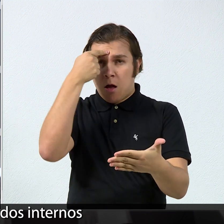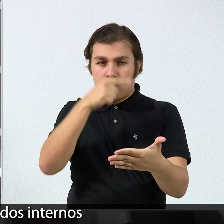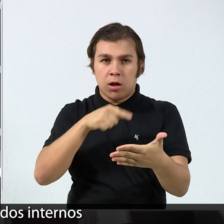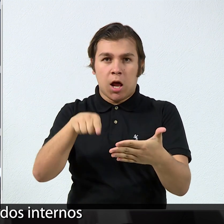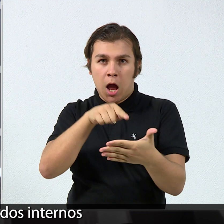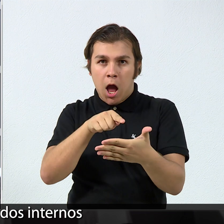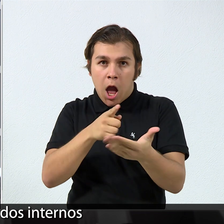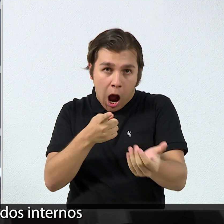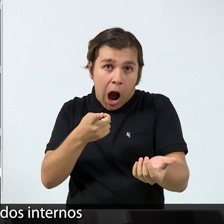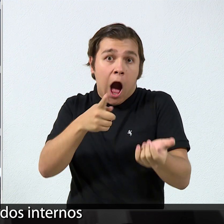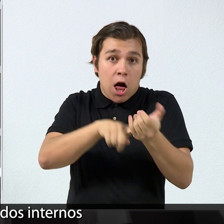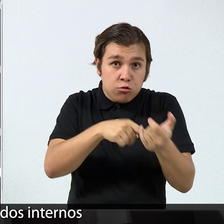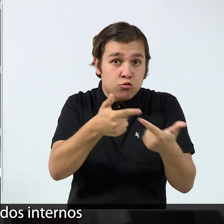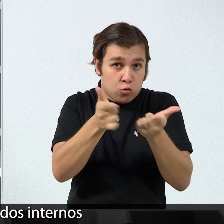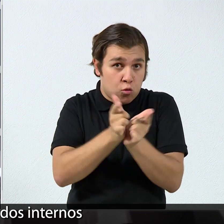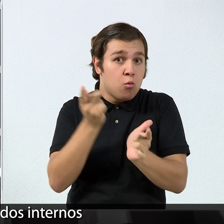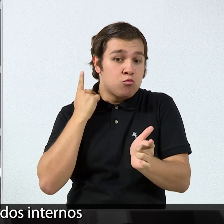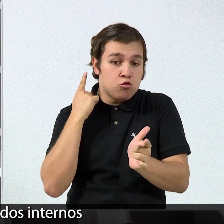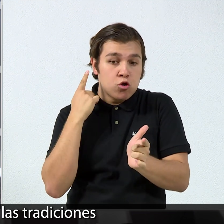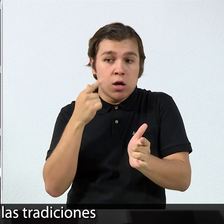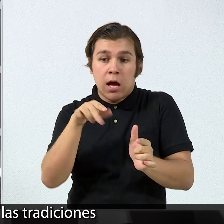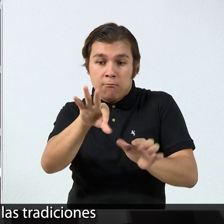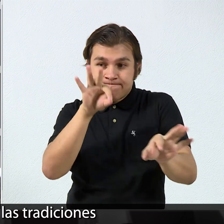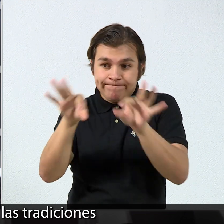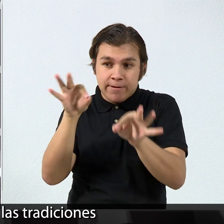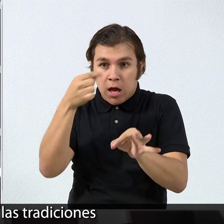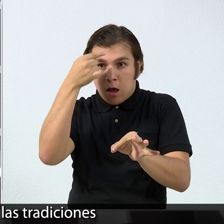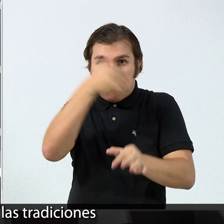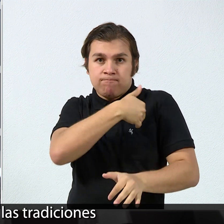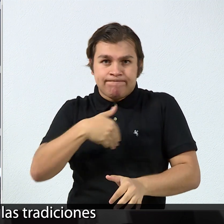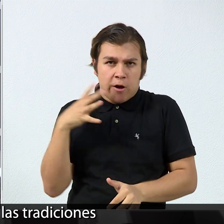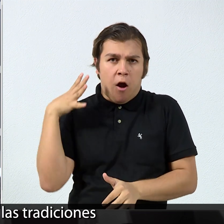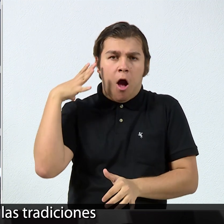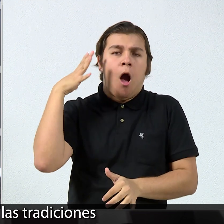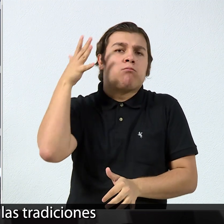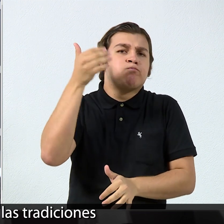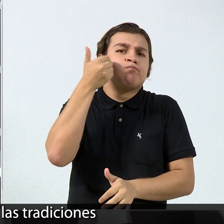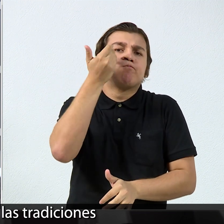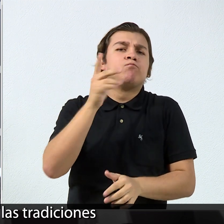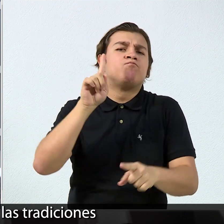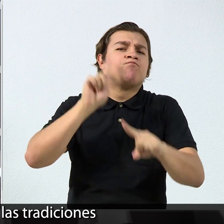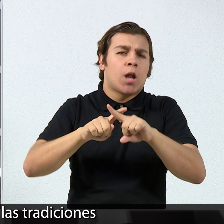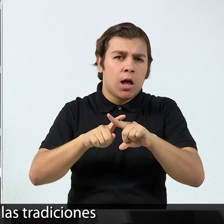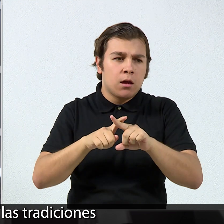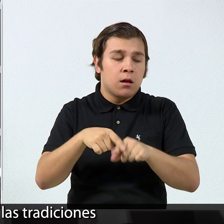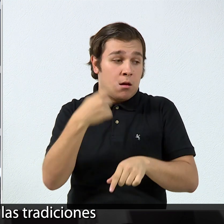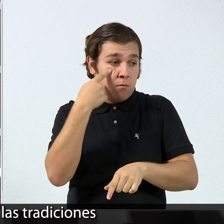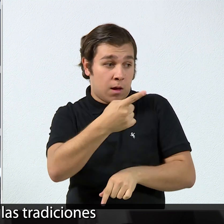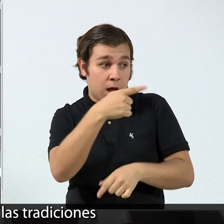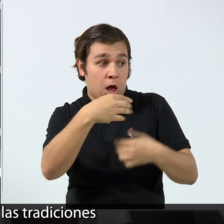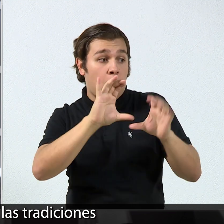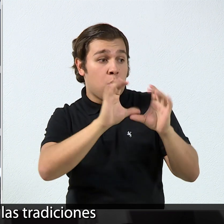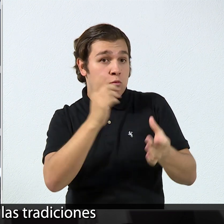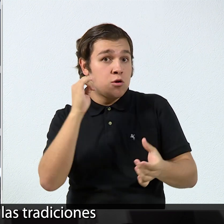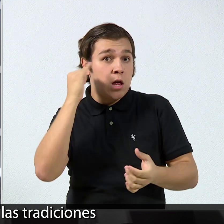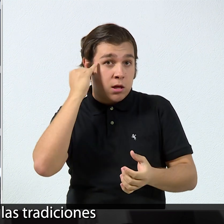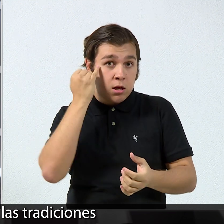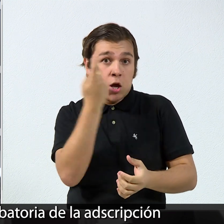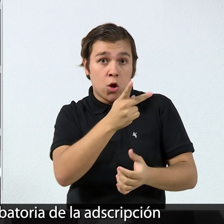métodos internos para la selección de sus candidaturas, reconociendo las tradiciones de los pueblos y comunidades